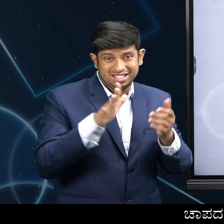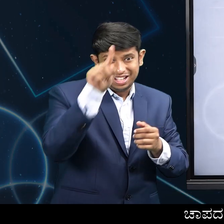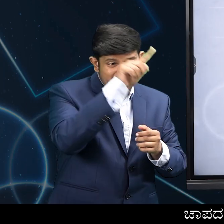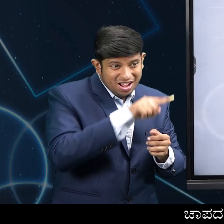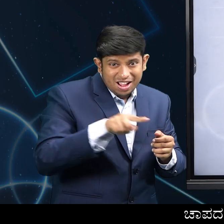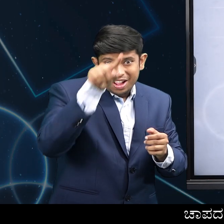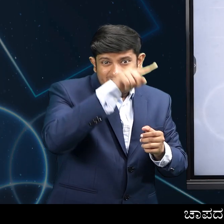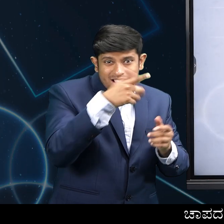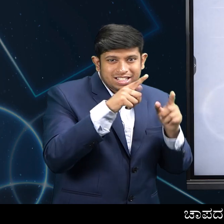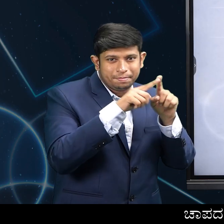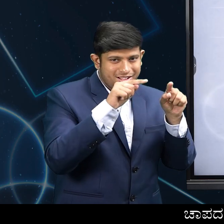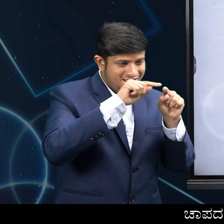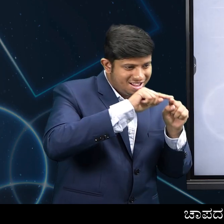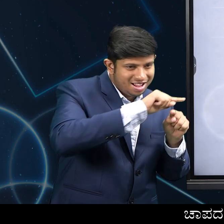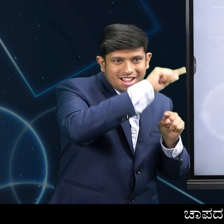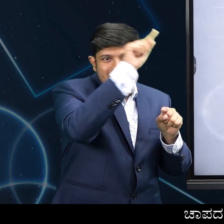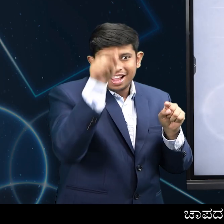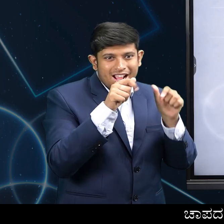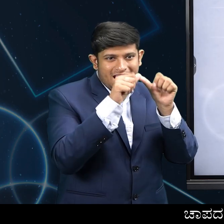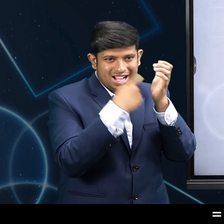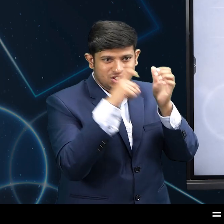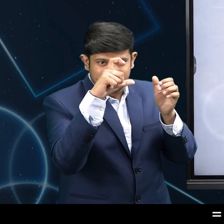ಚಾಪದ ಉದ್ದದ ಪರಿಭಾಷೆಯಲ್ಲಿ ವಲಯದ ಪ್ರದೇಶ